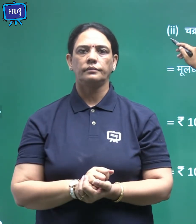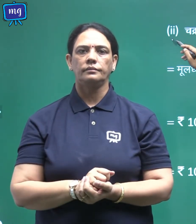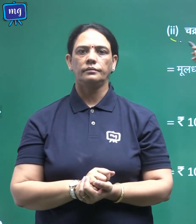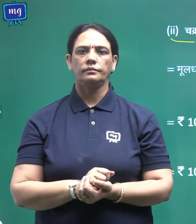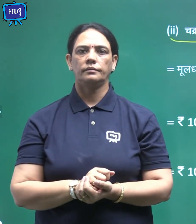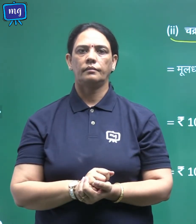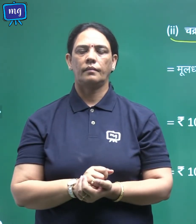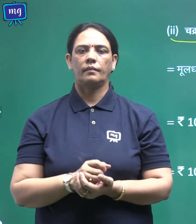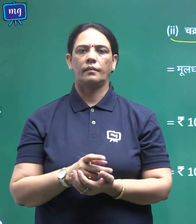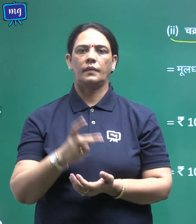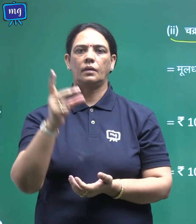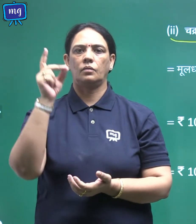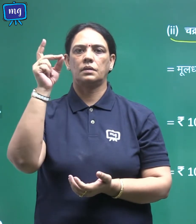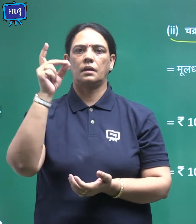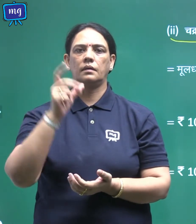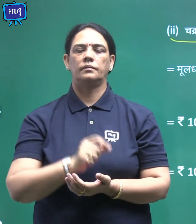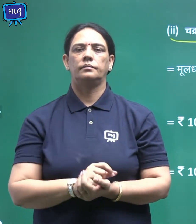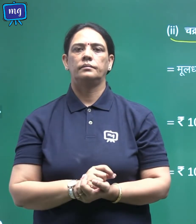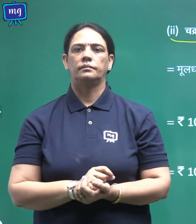दूसरा